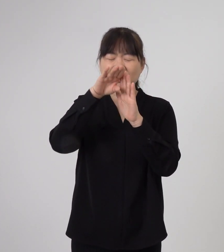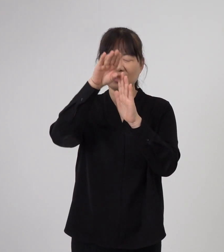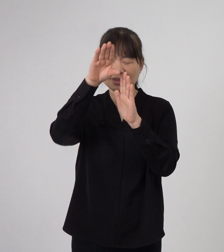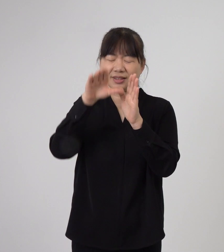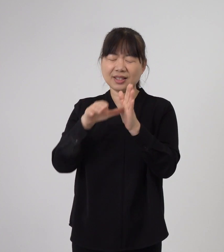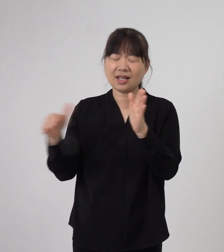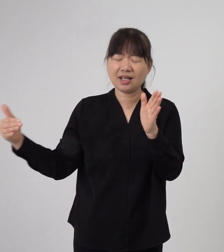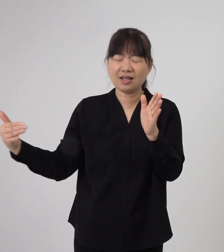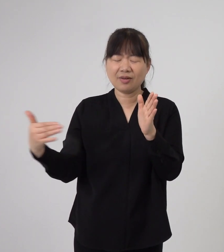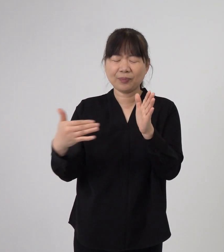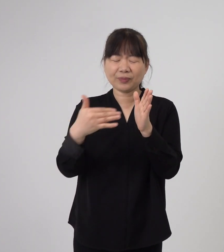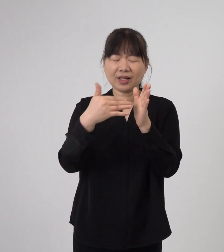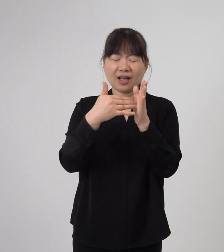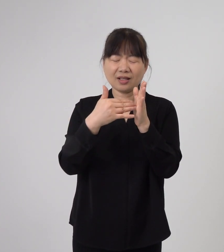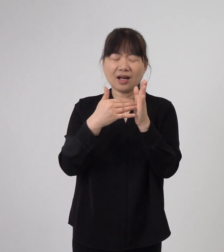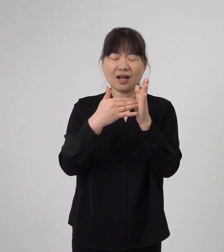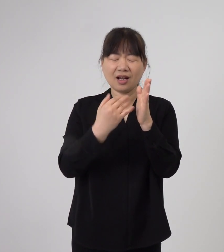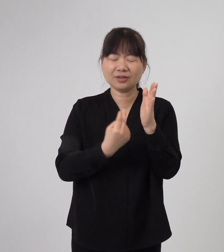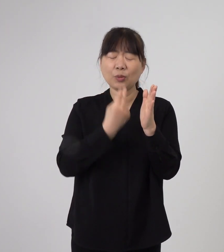때까지